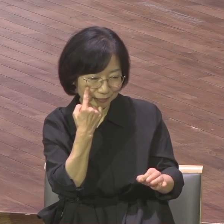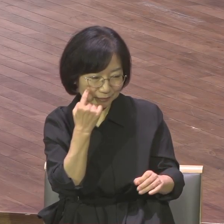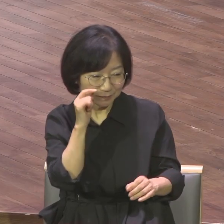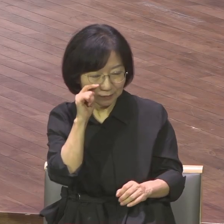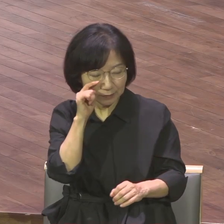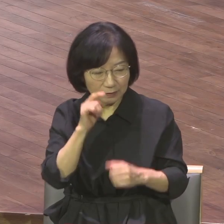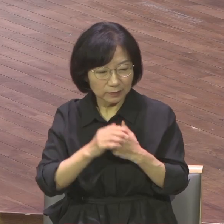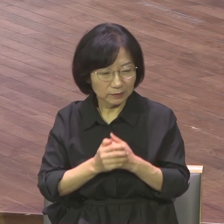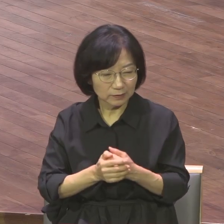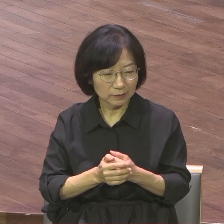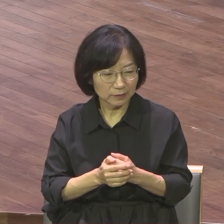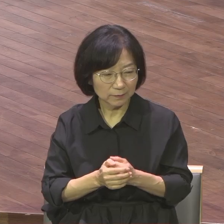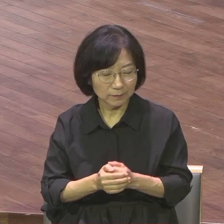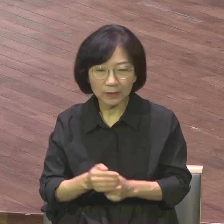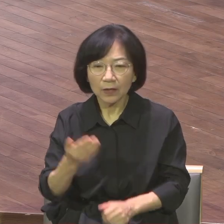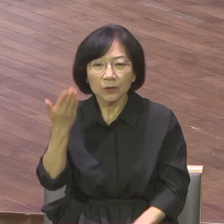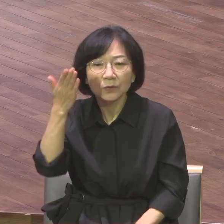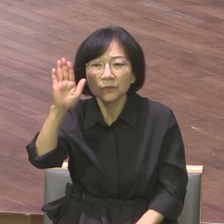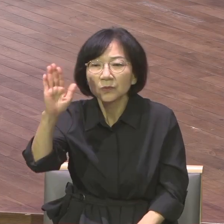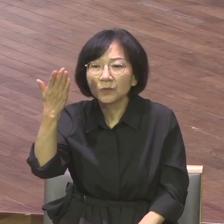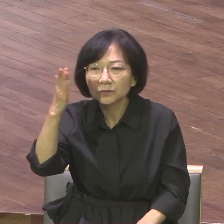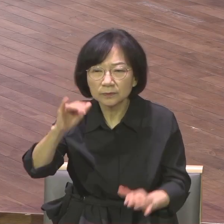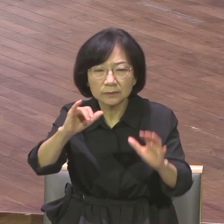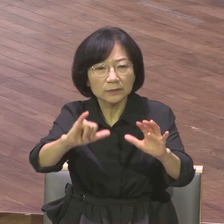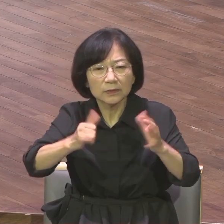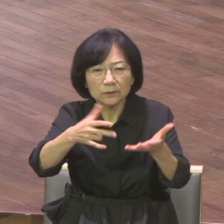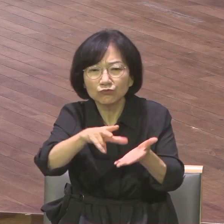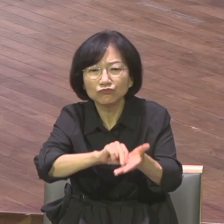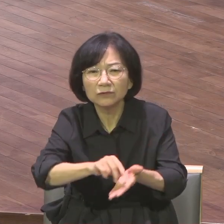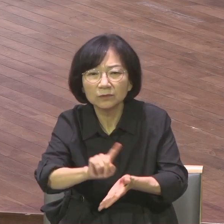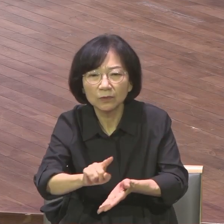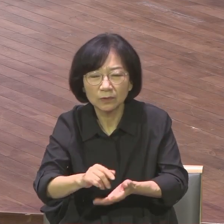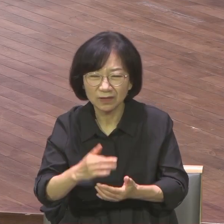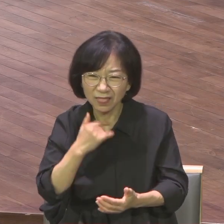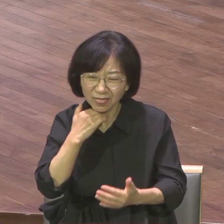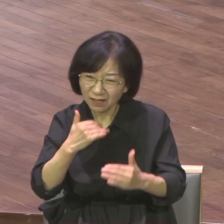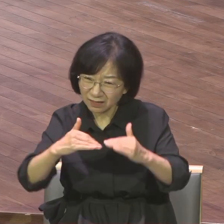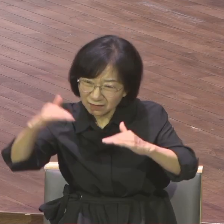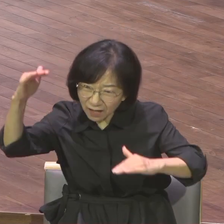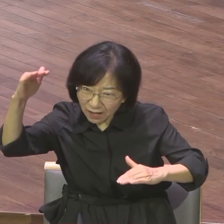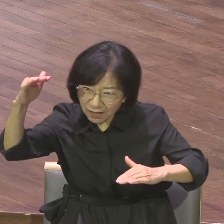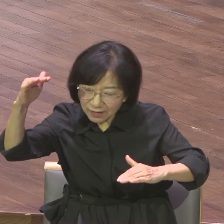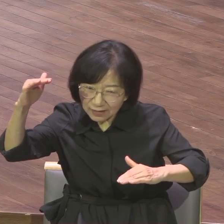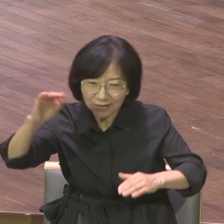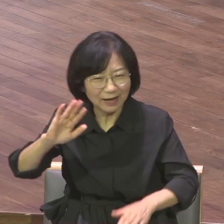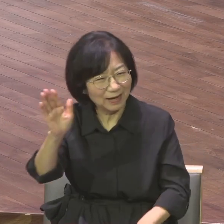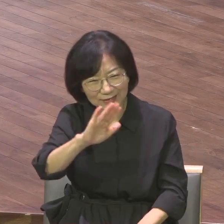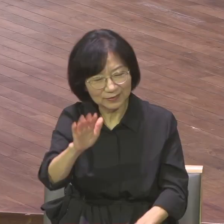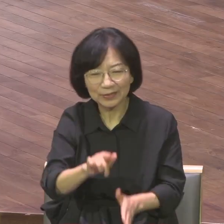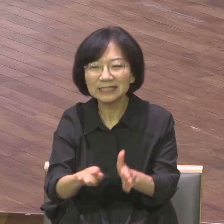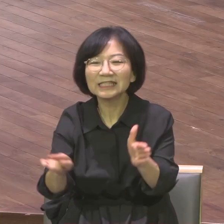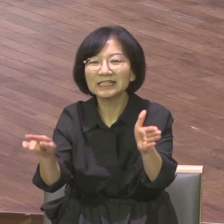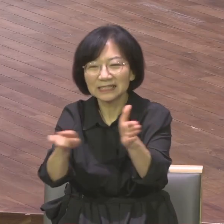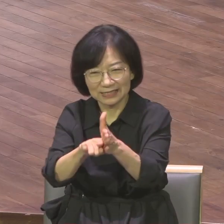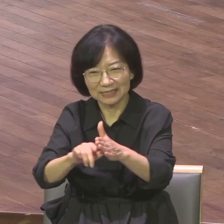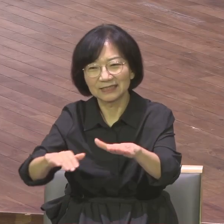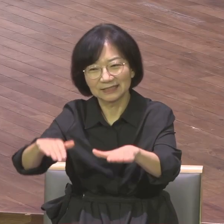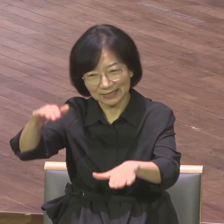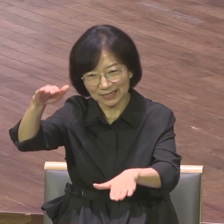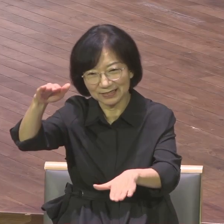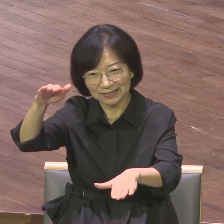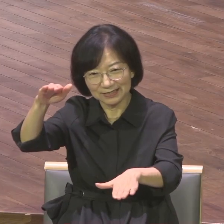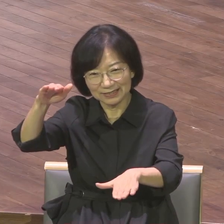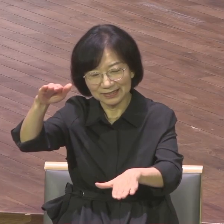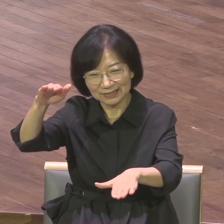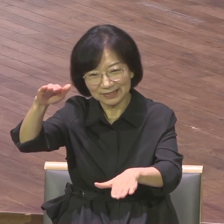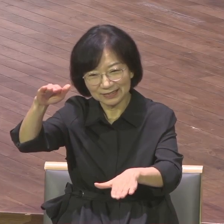지금 시대의 본질적 문제가 뭐냐? 세대 차이라기보다는 신앙 차이라고 볼 수 있죠.